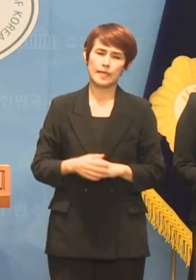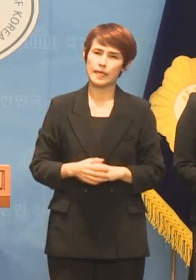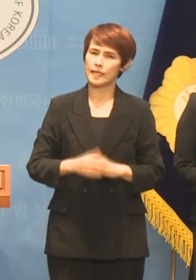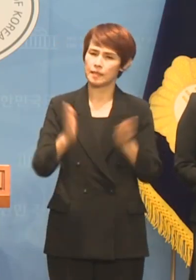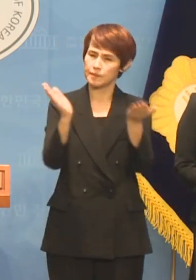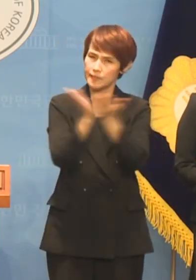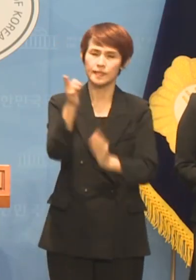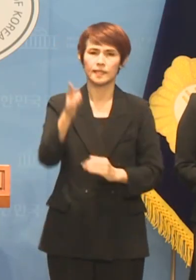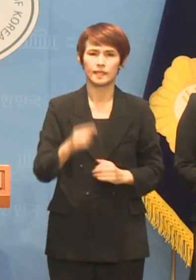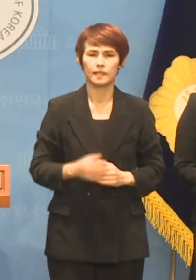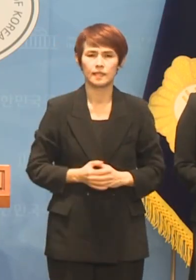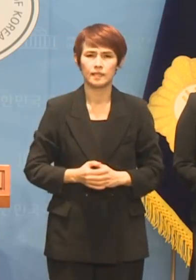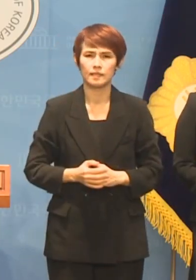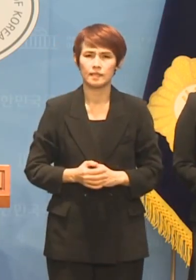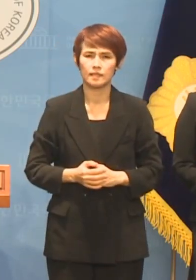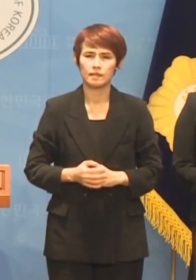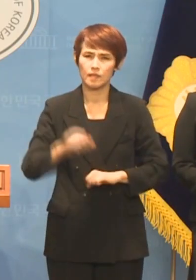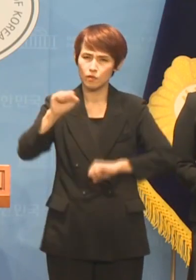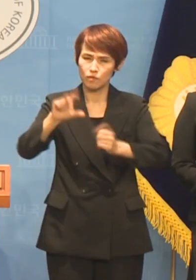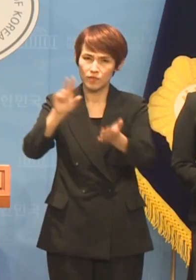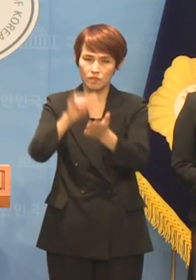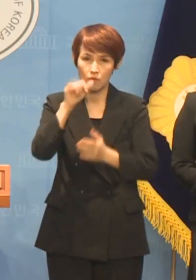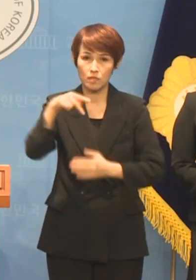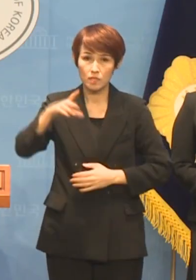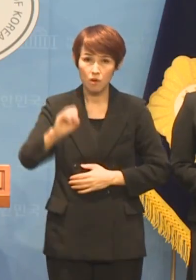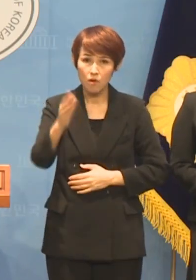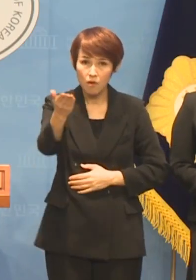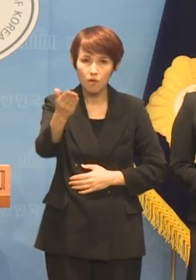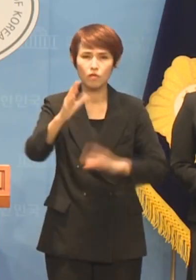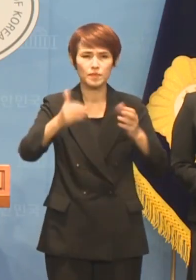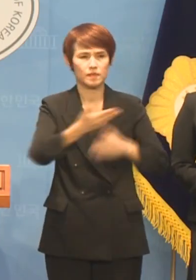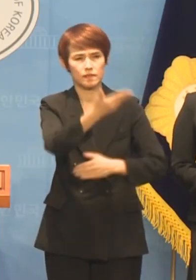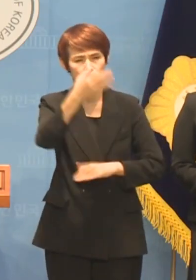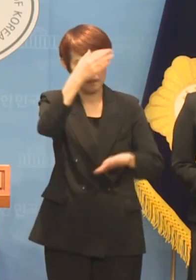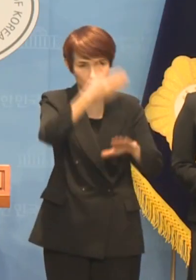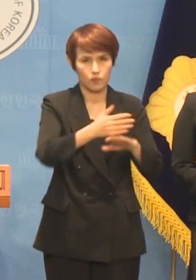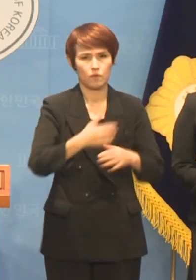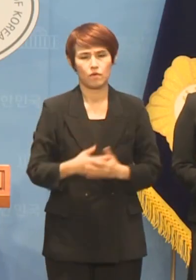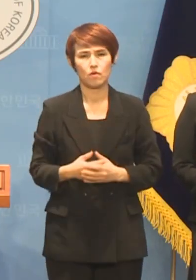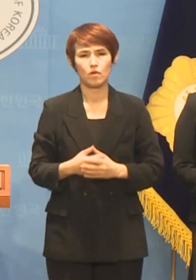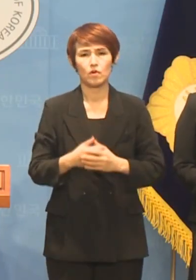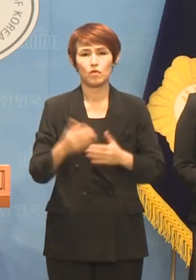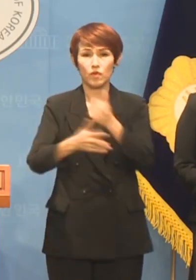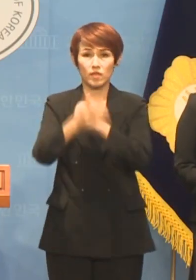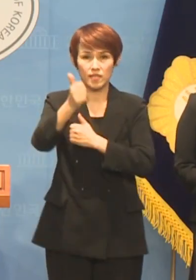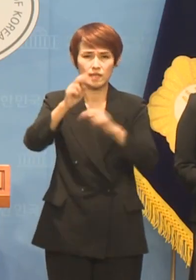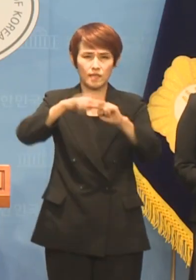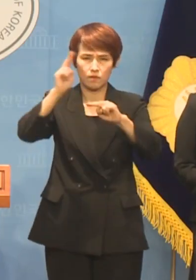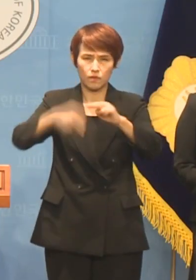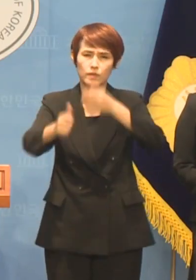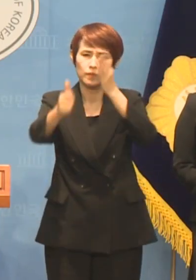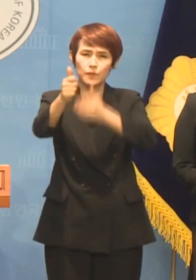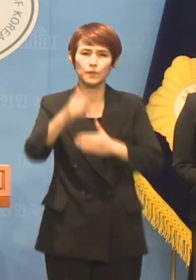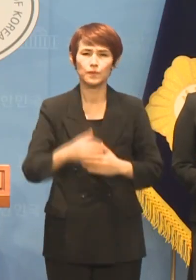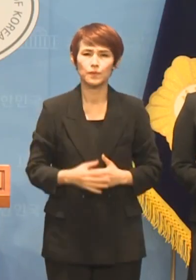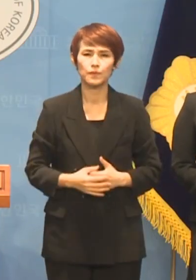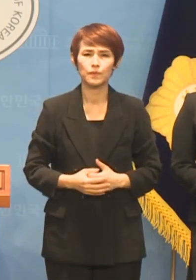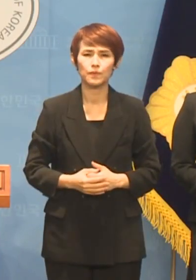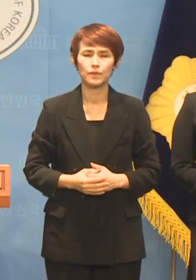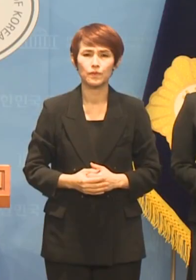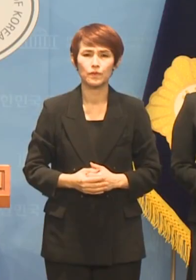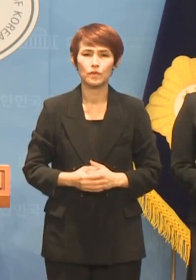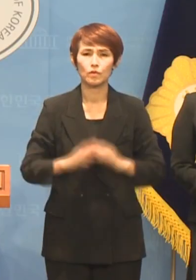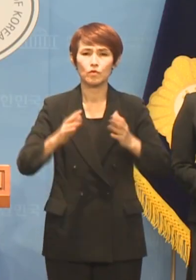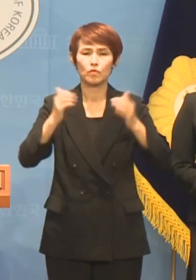부적절한 행위입니다. 성일종 위원장은 즉각 국민께 사죄하고 위원장직에서 사퇴하십시오.